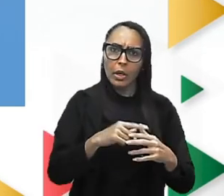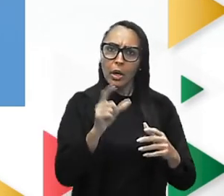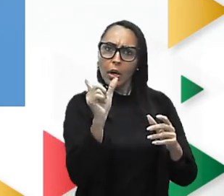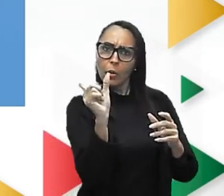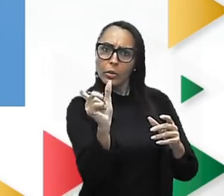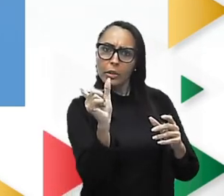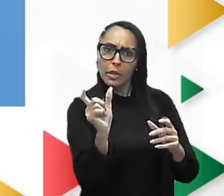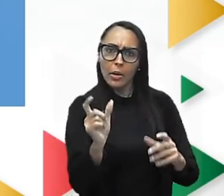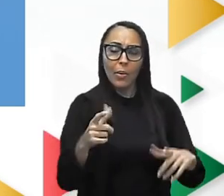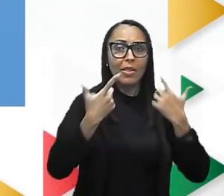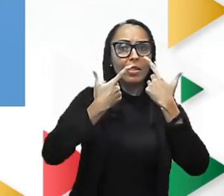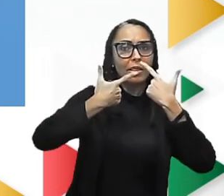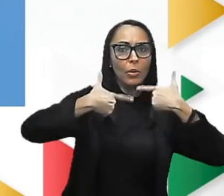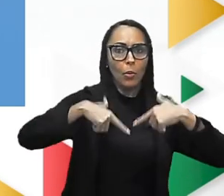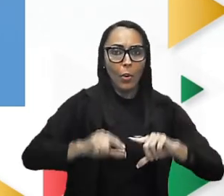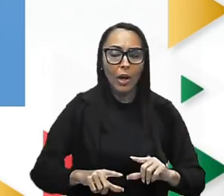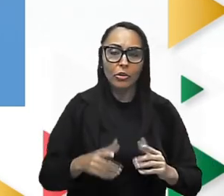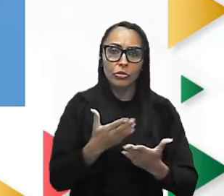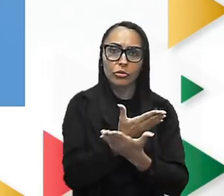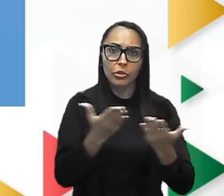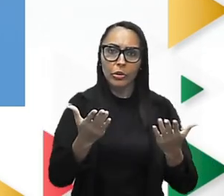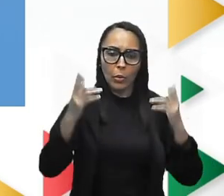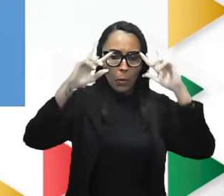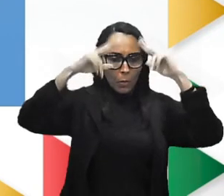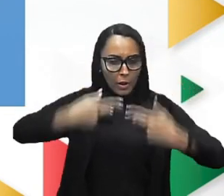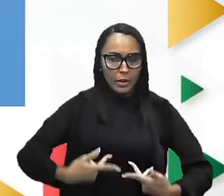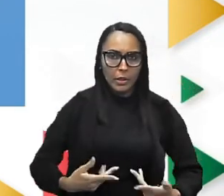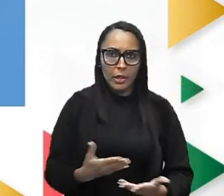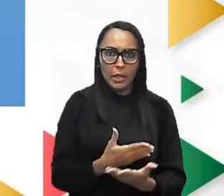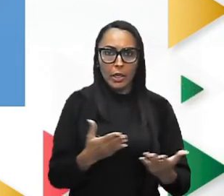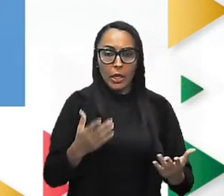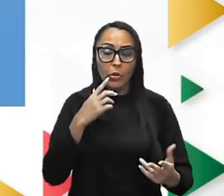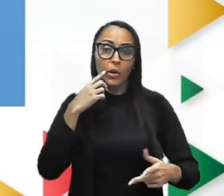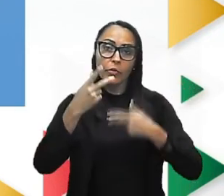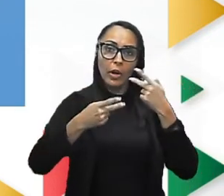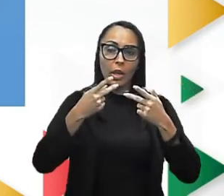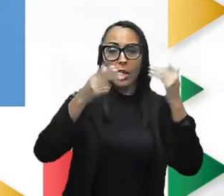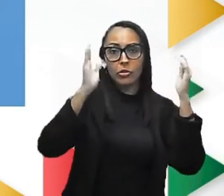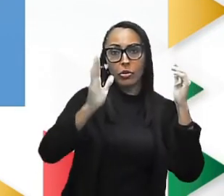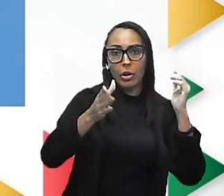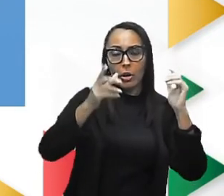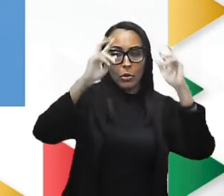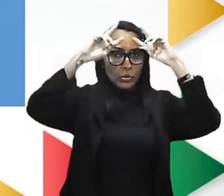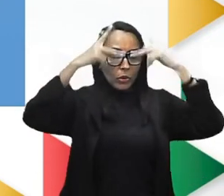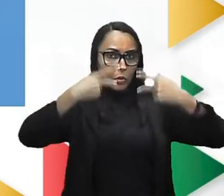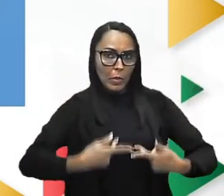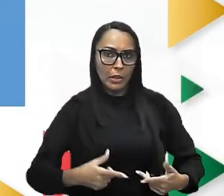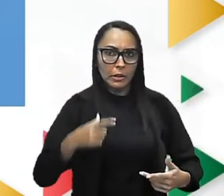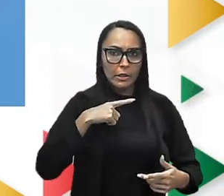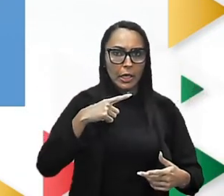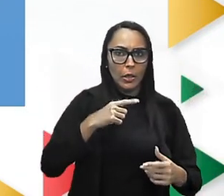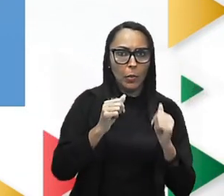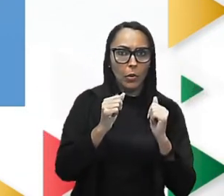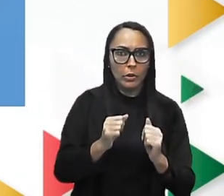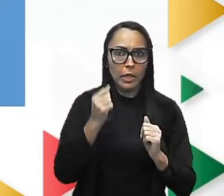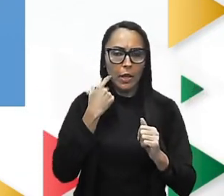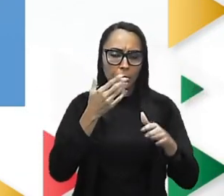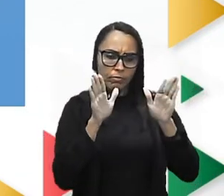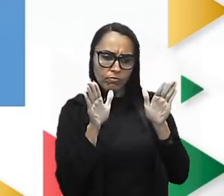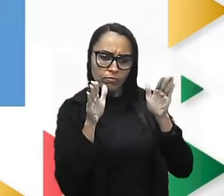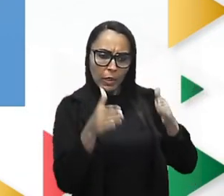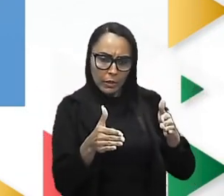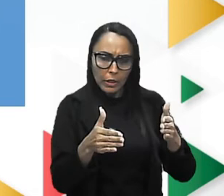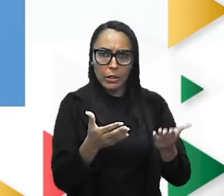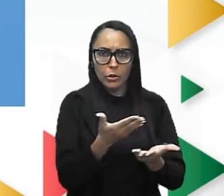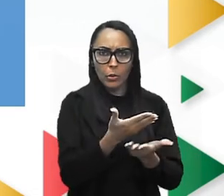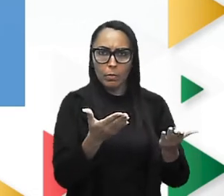linguagem humana. É aquilo que eu falei a vocês: só o ser humano tem o poder e ela é detentor